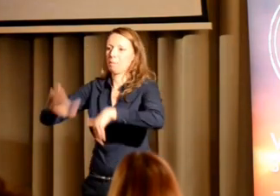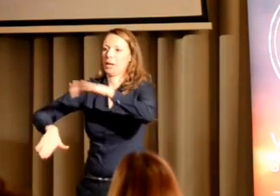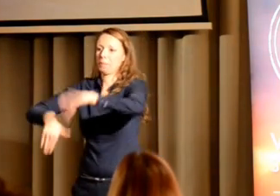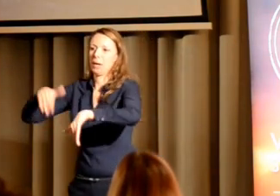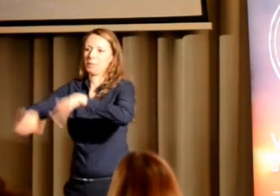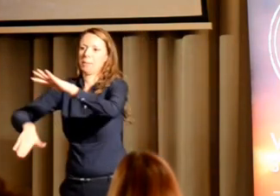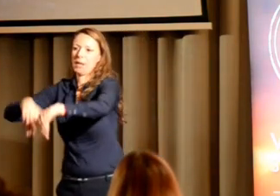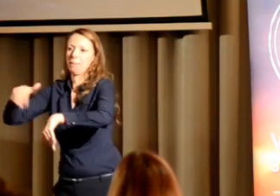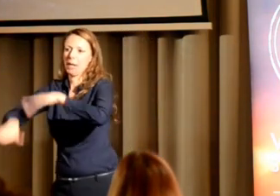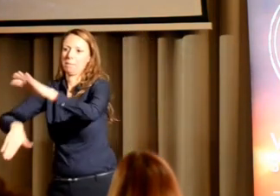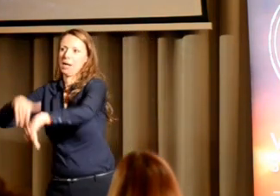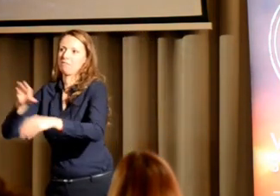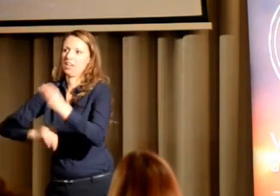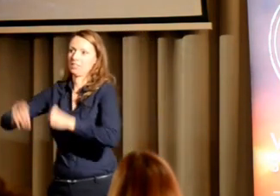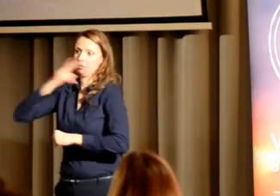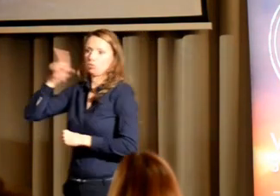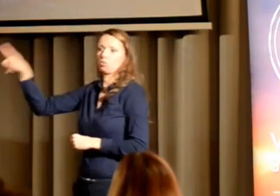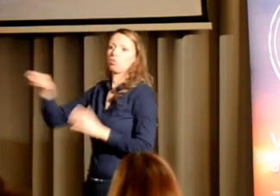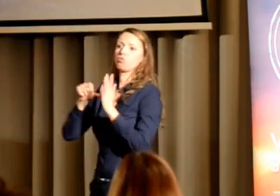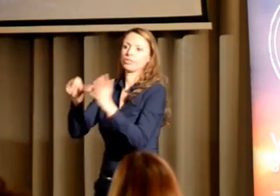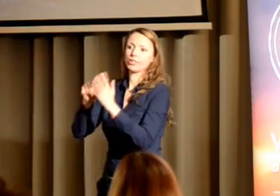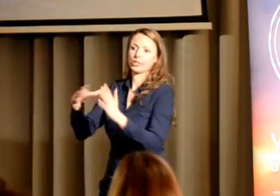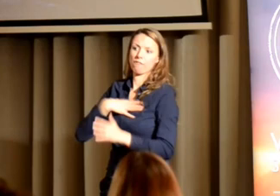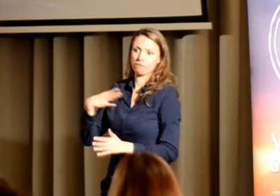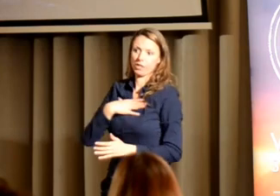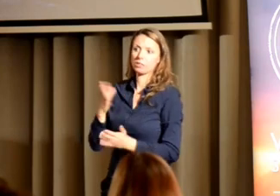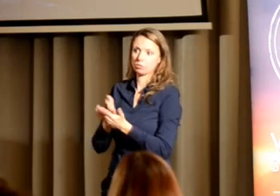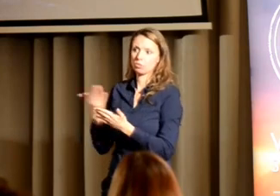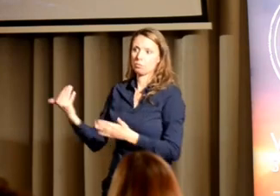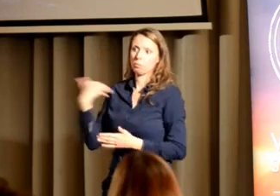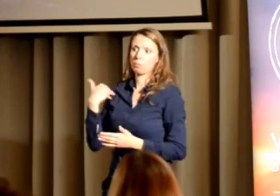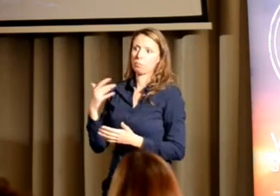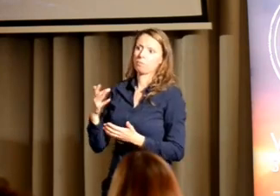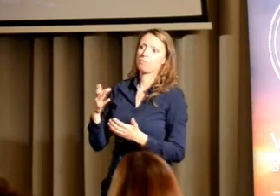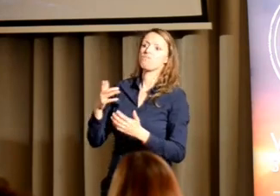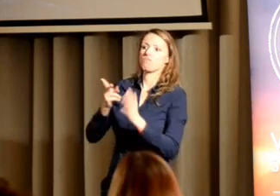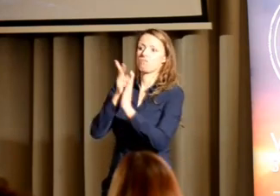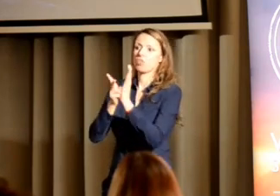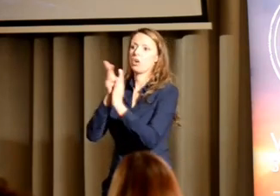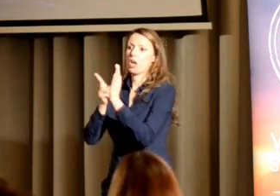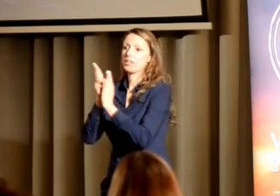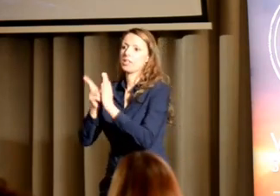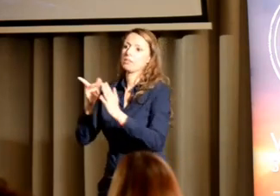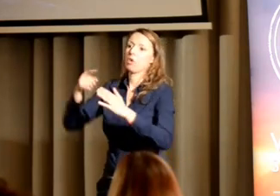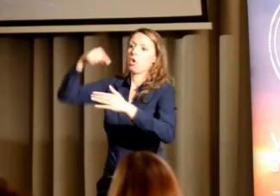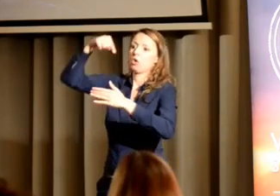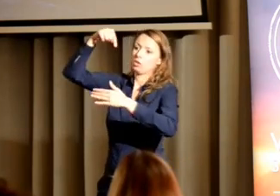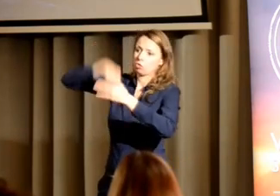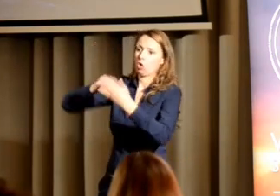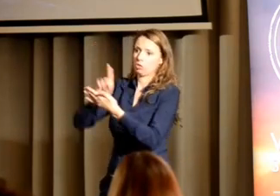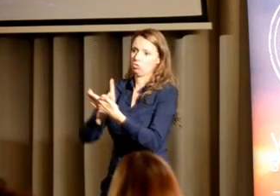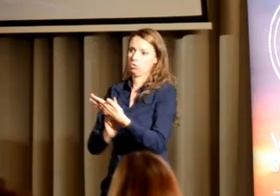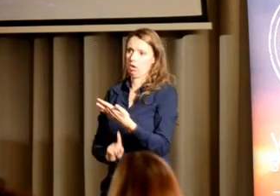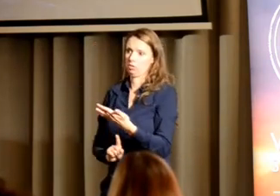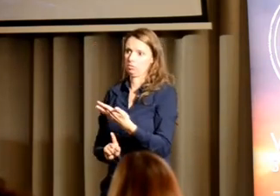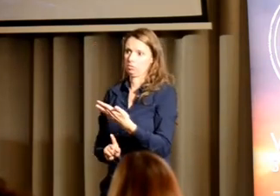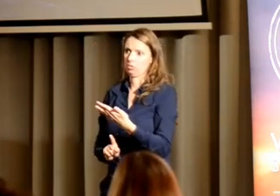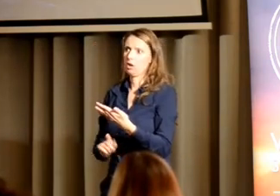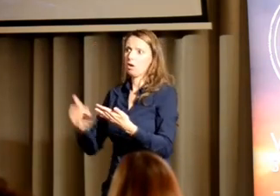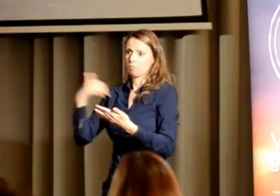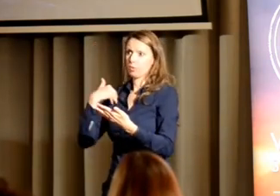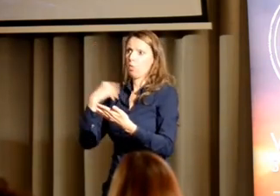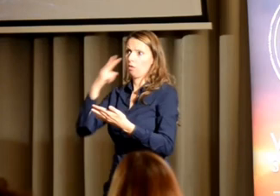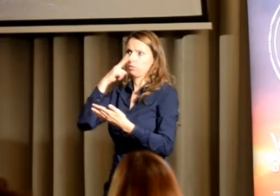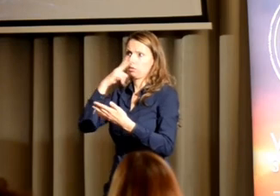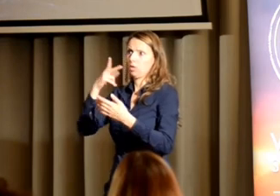I zobaczcie, to jest taka wycieczka wilków, które nagraliśmy w Borach Dolnośląskich. Idzie trójka na przedzie, a tam